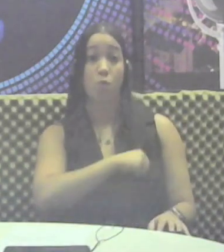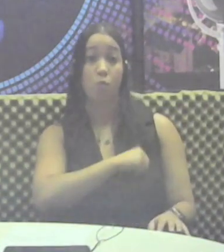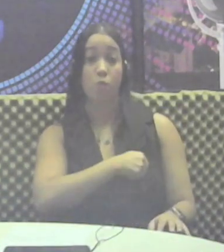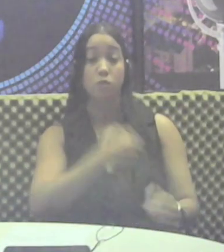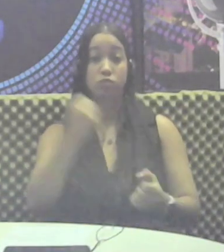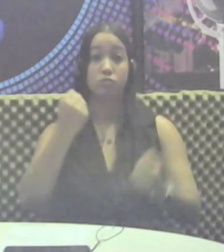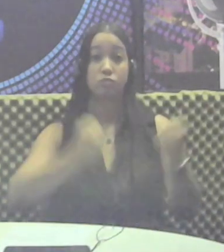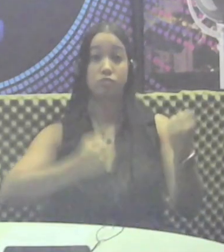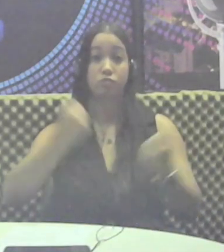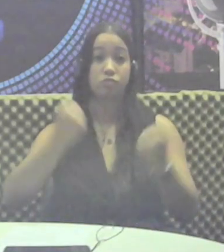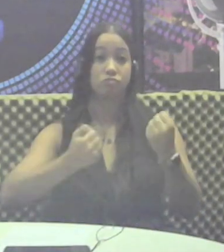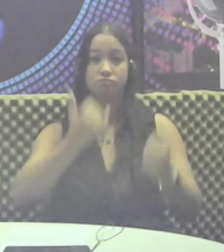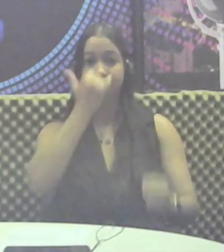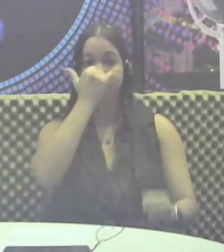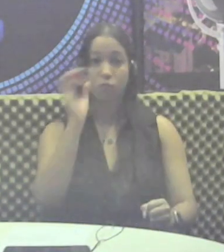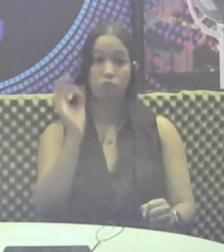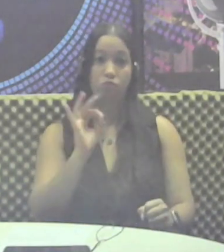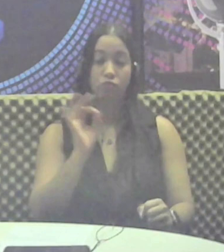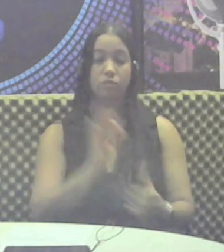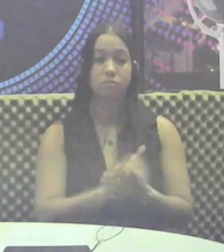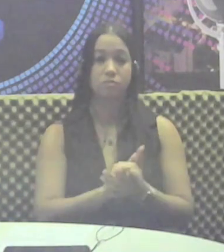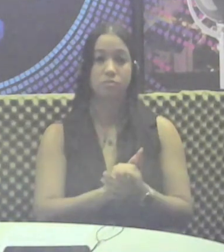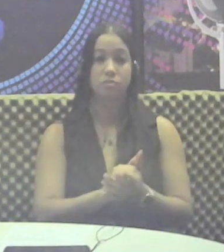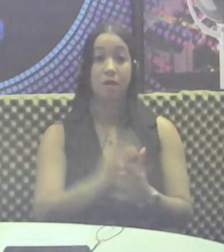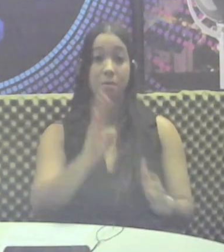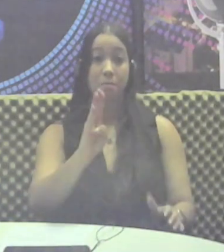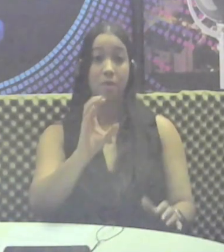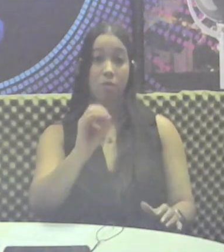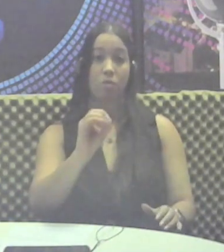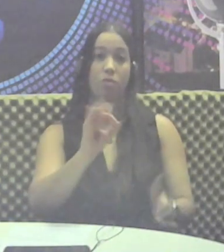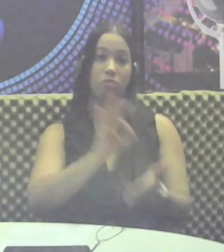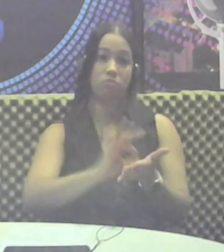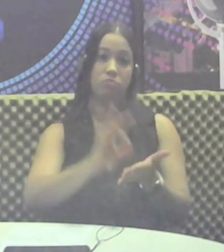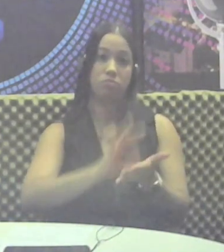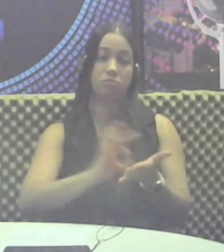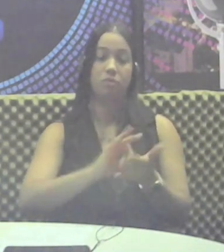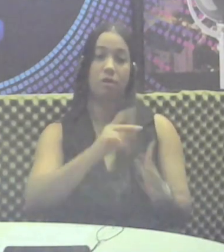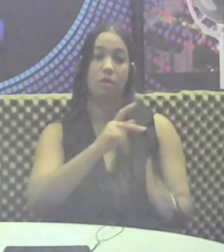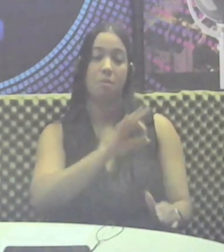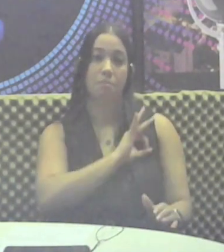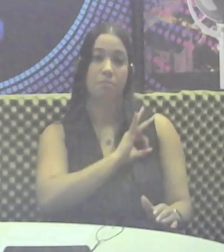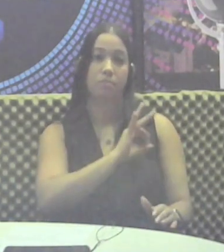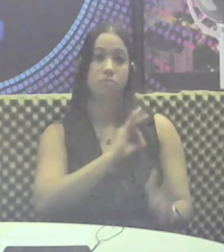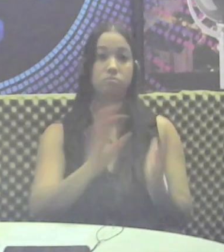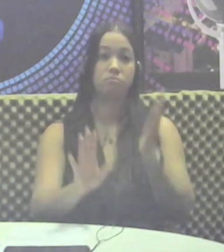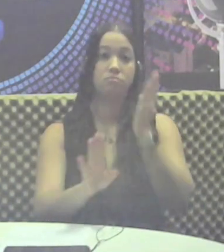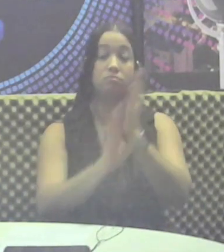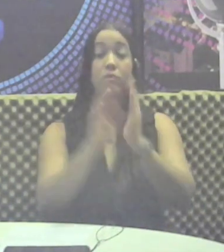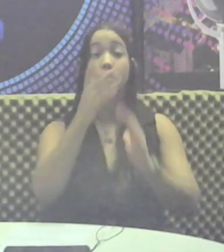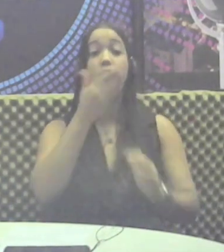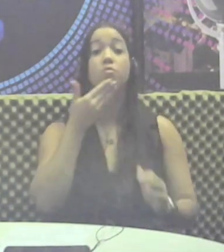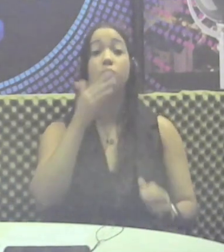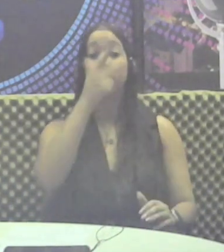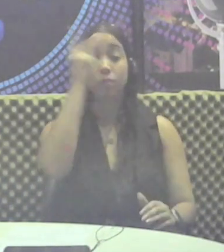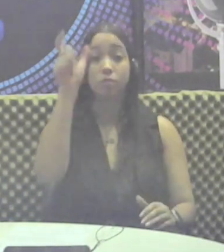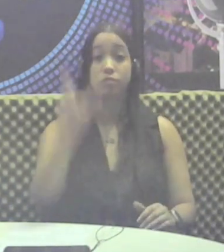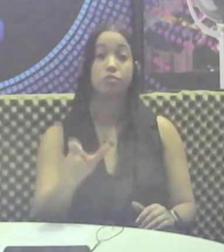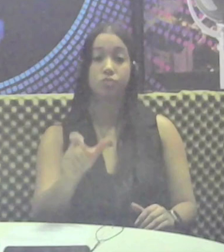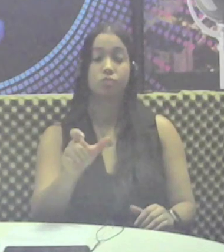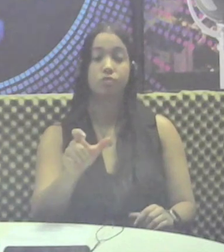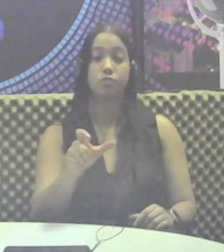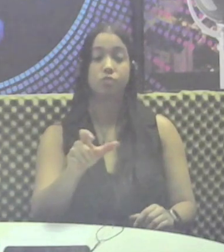na direção não ficou ferido. Um boletim de ocorrência foi feito para que a polícia identifique a autoria e adote as